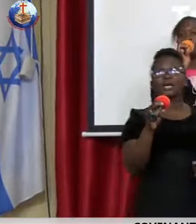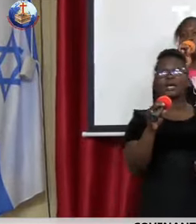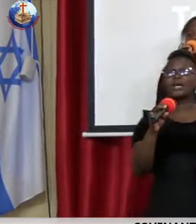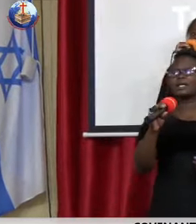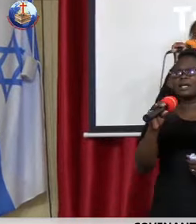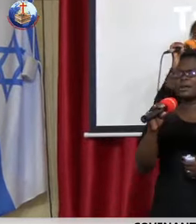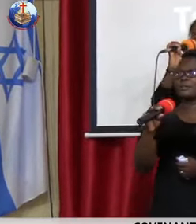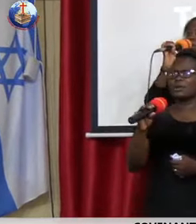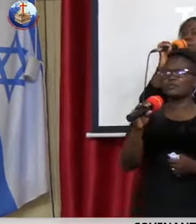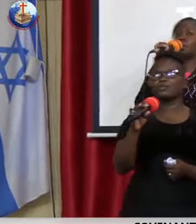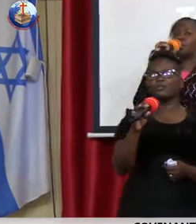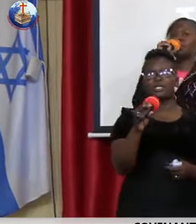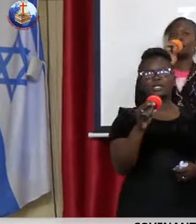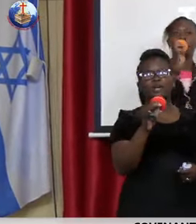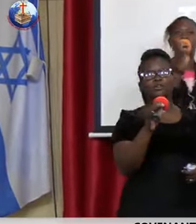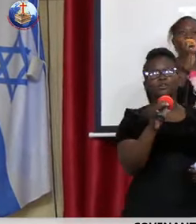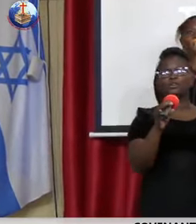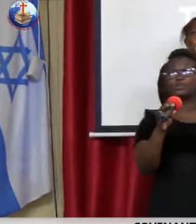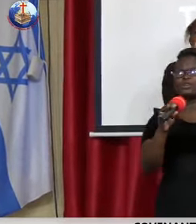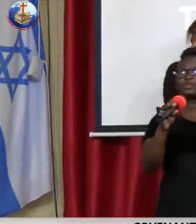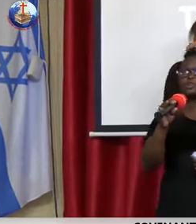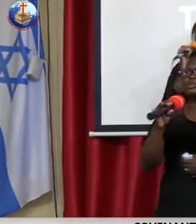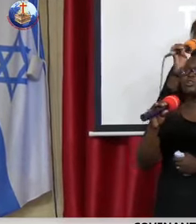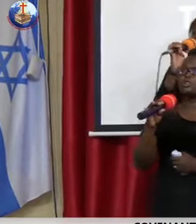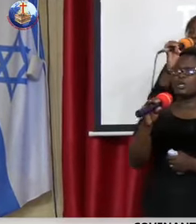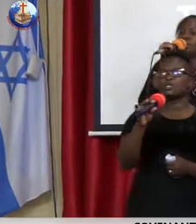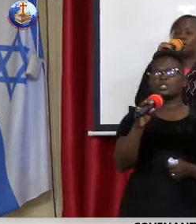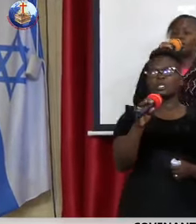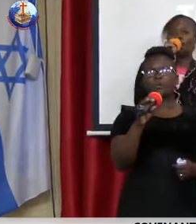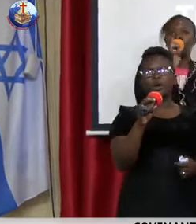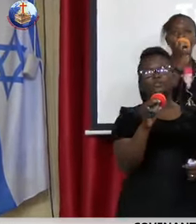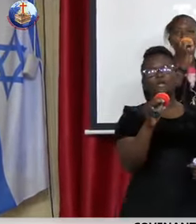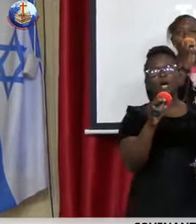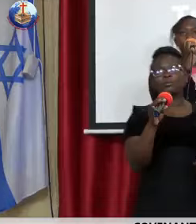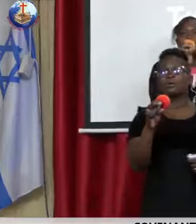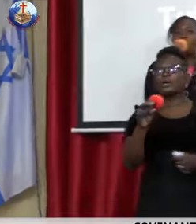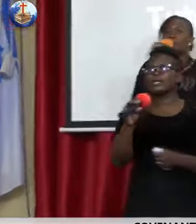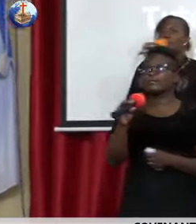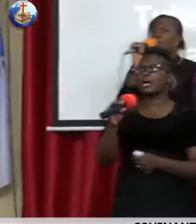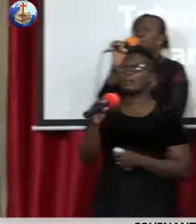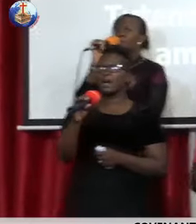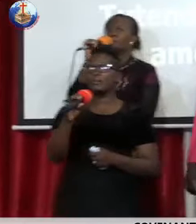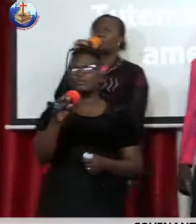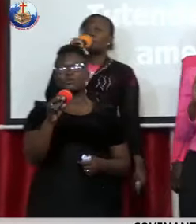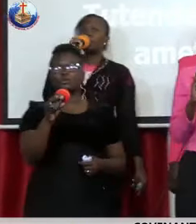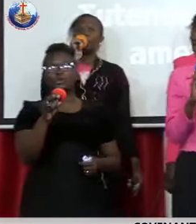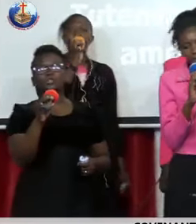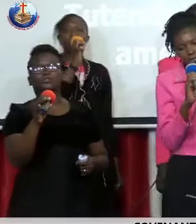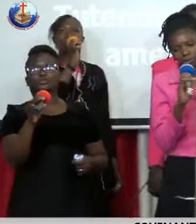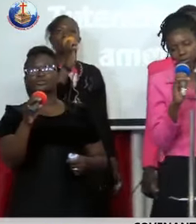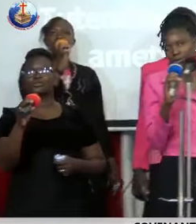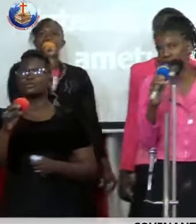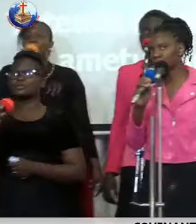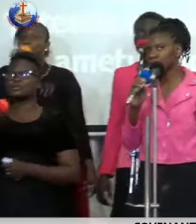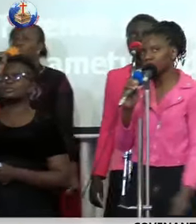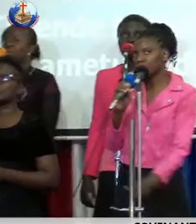Tujitenge na maovu wenzangu, ndipo tukamuone baba Mungu